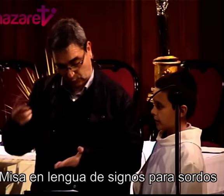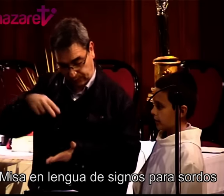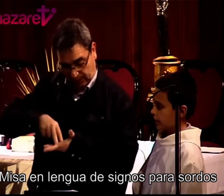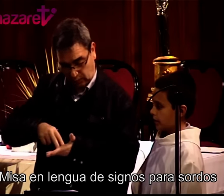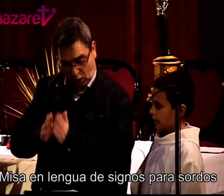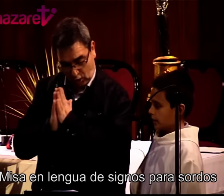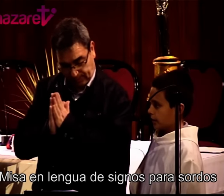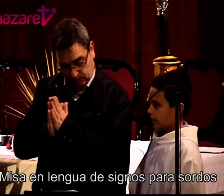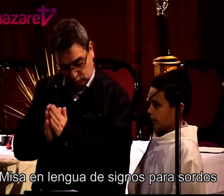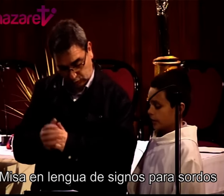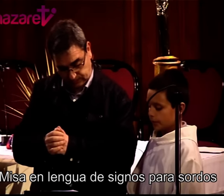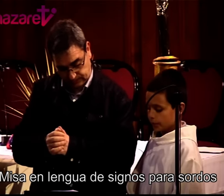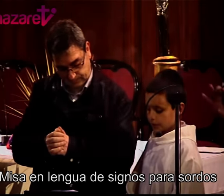resurrección.